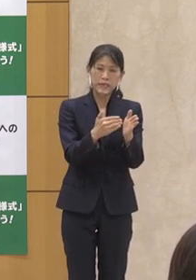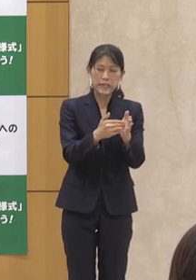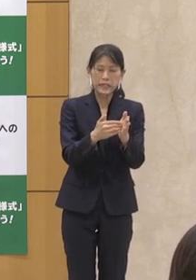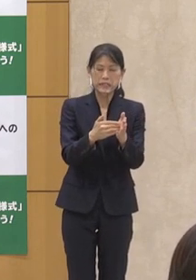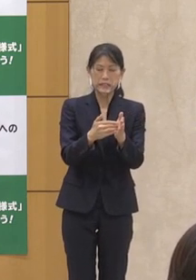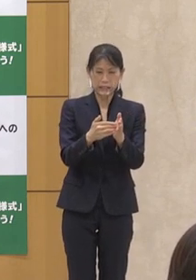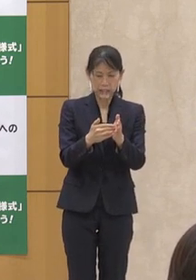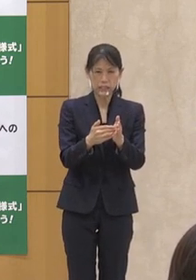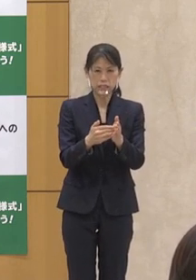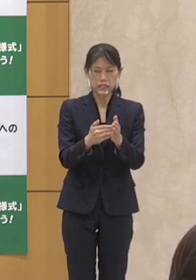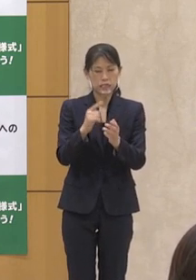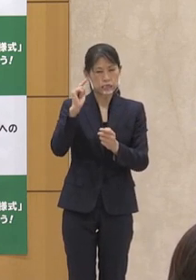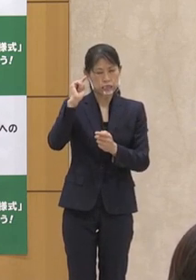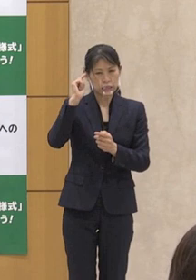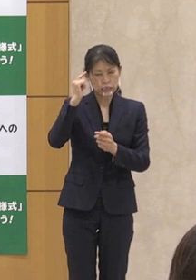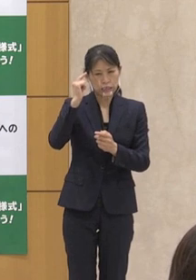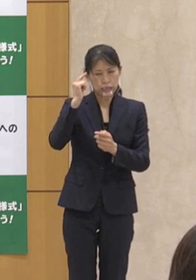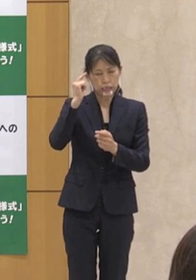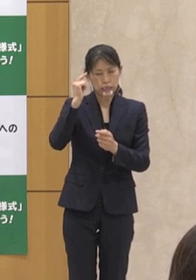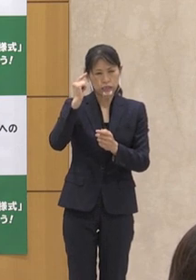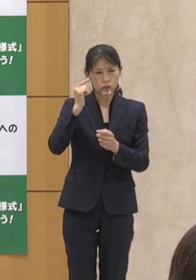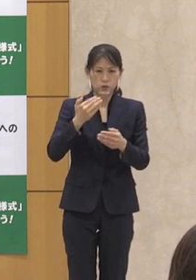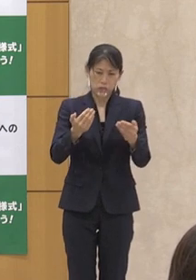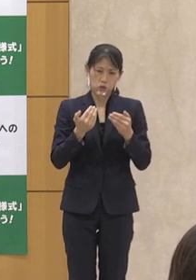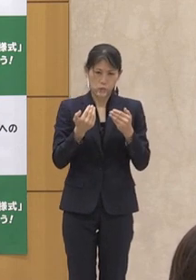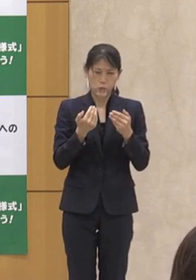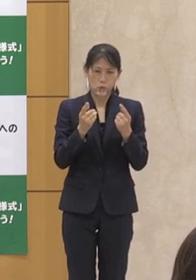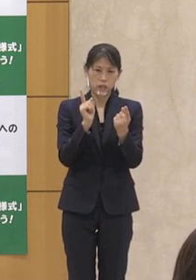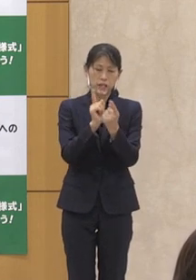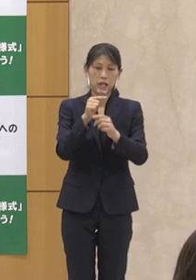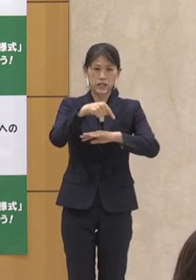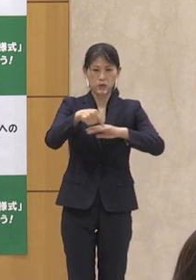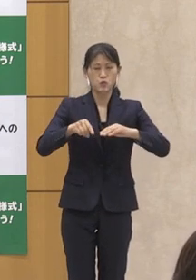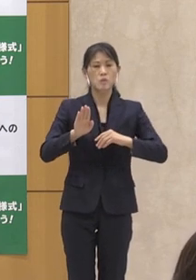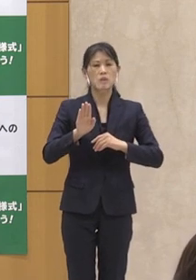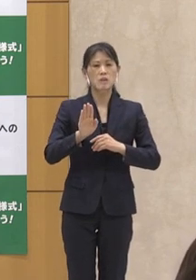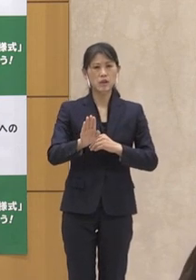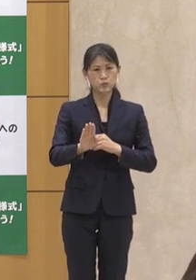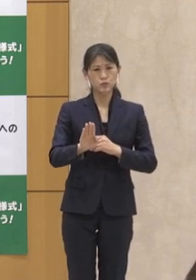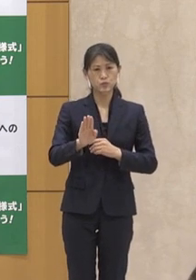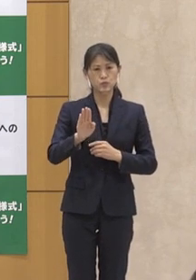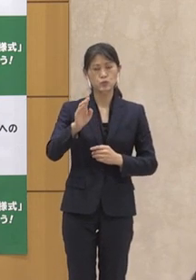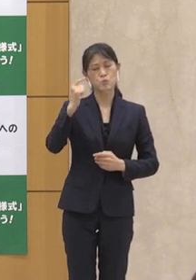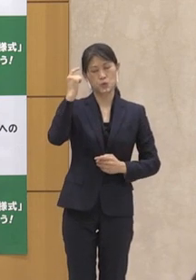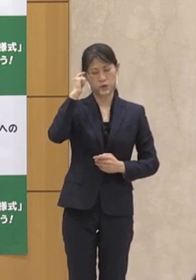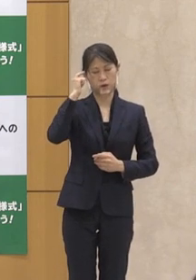要、講ずべき必要な対策もあるのではないか、とも考えられます。